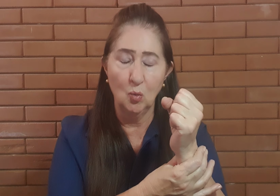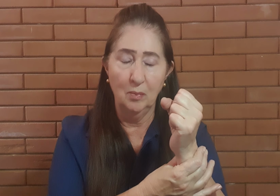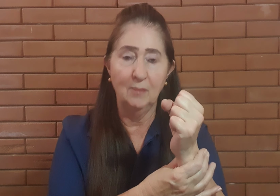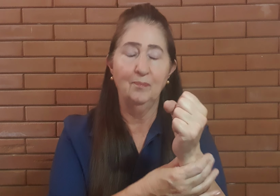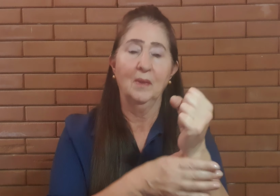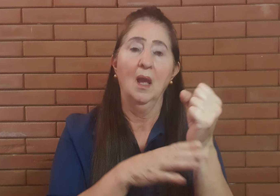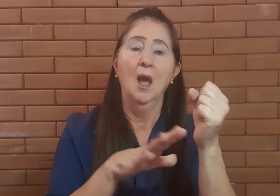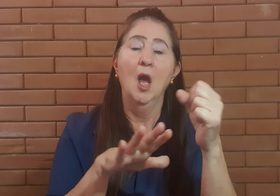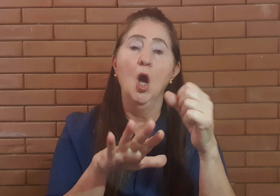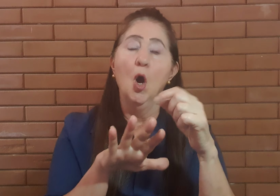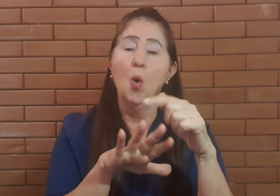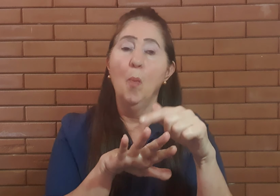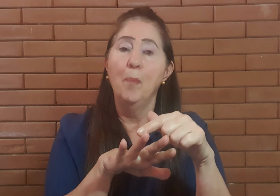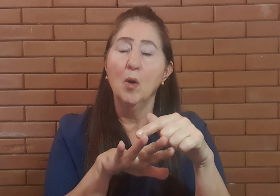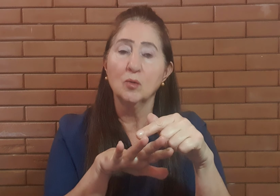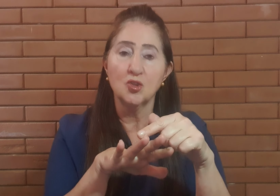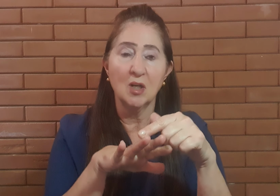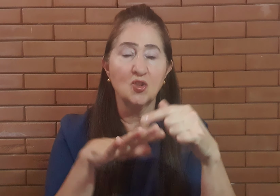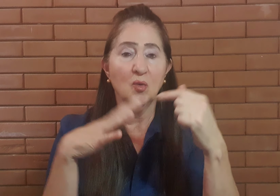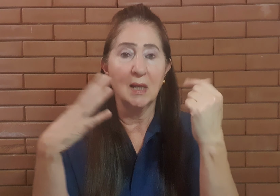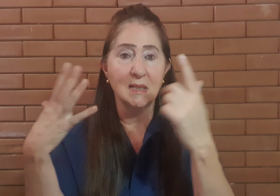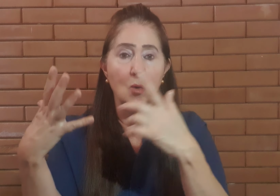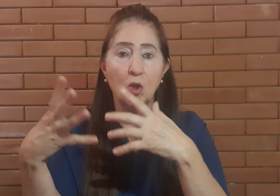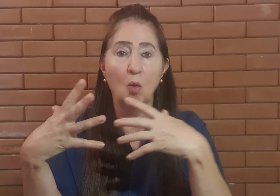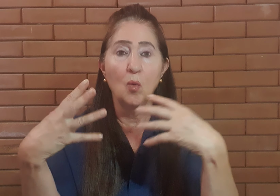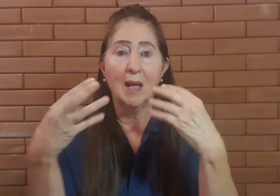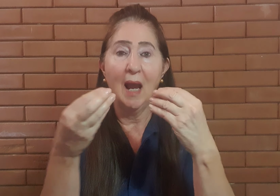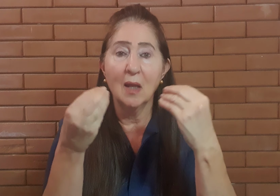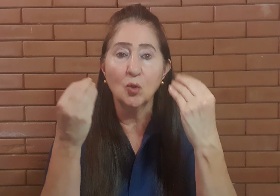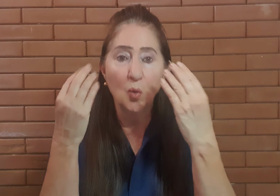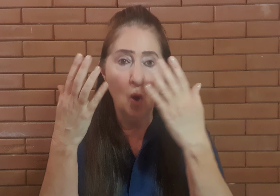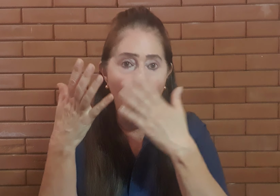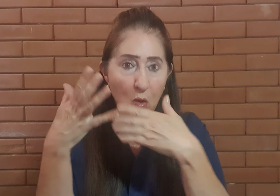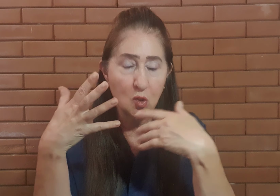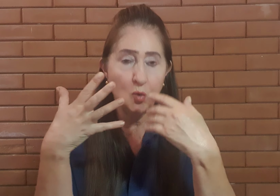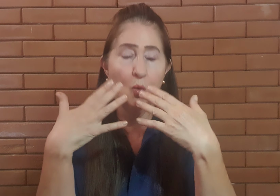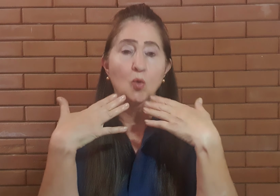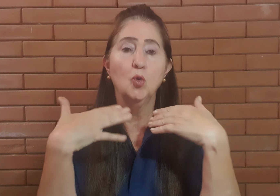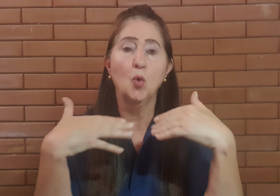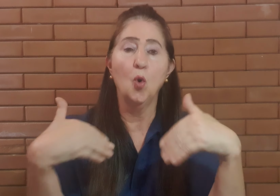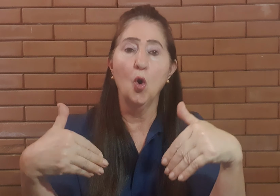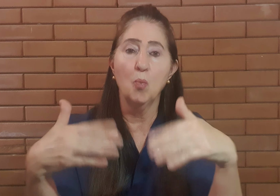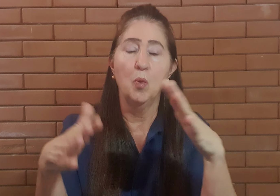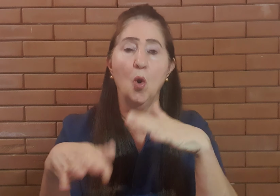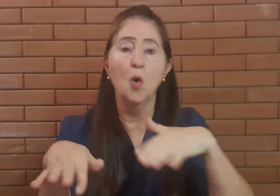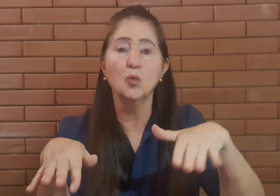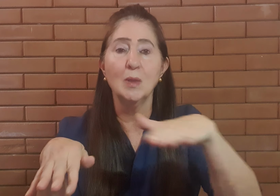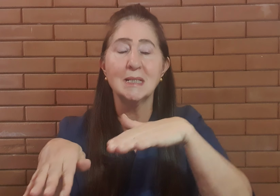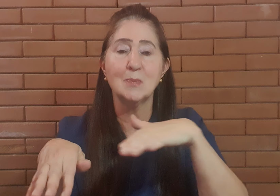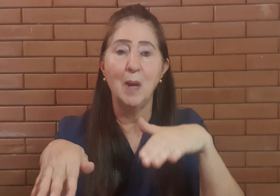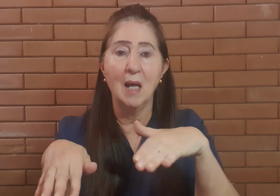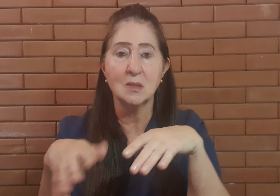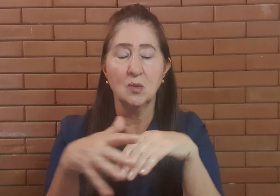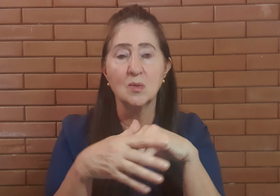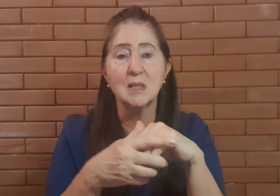assume, o ponto de articulação, que é o lugar do rosto, do corpo ou do espaço que o sinal